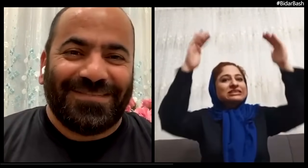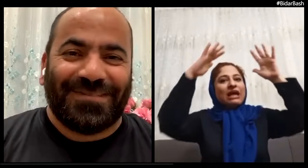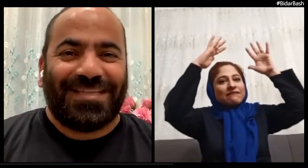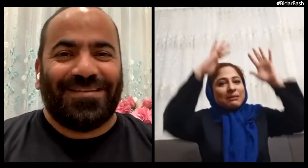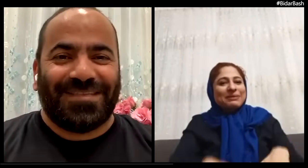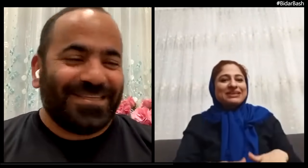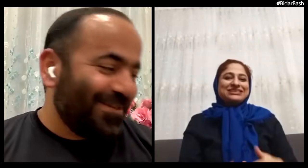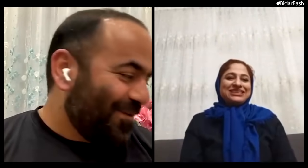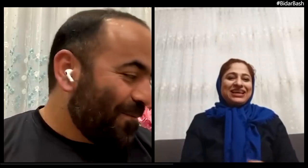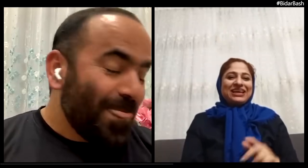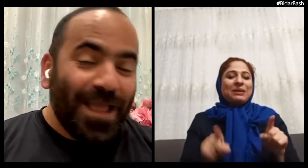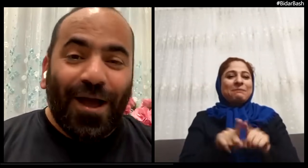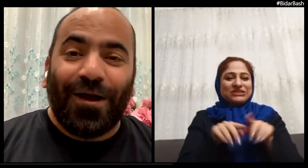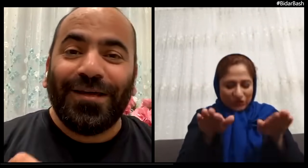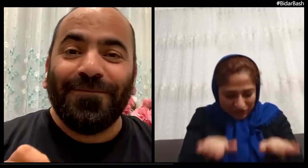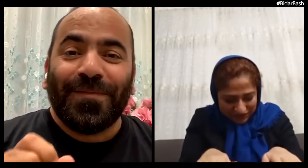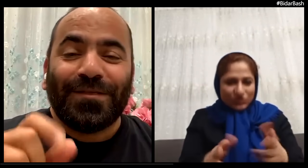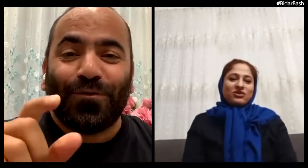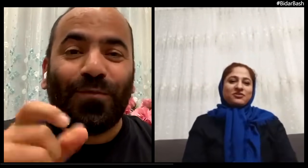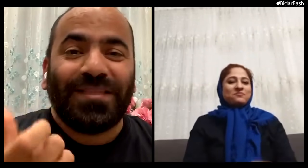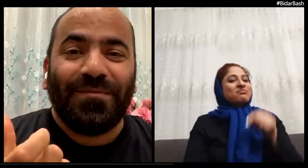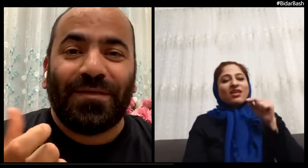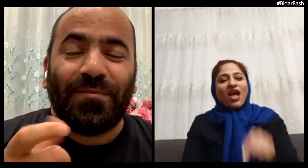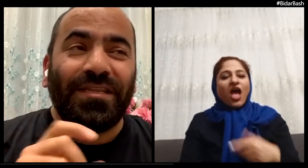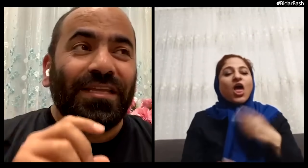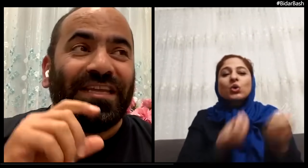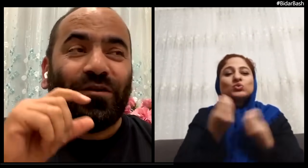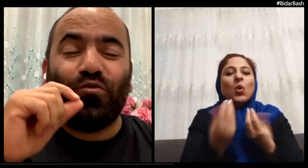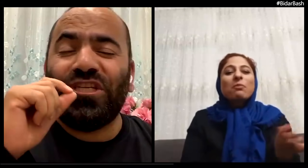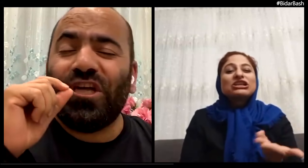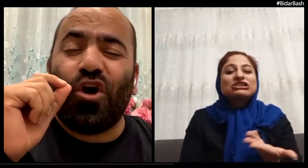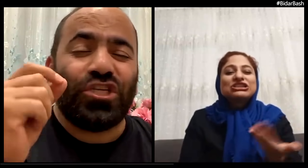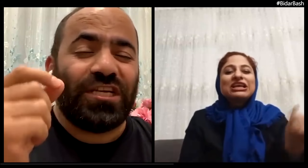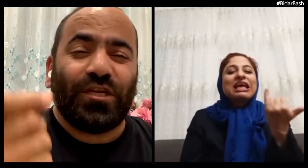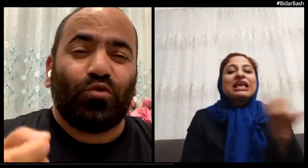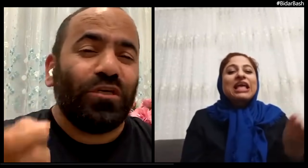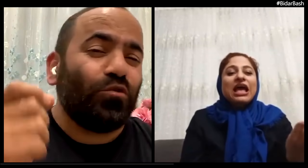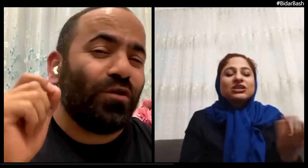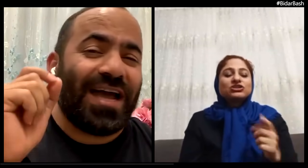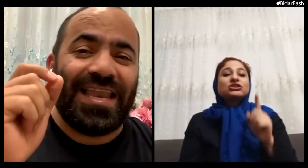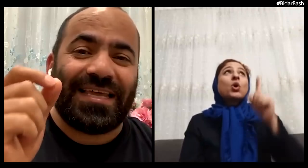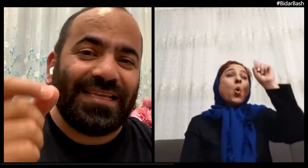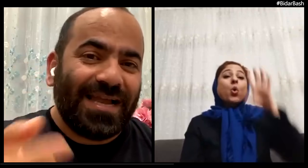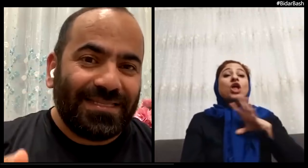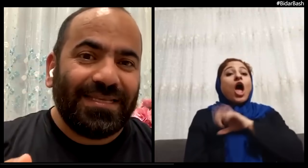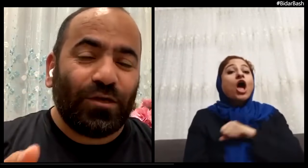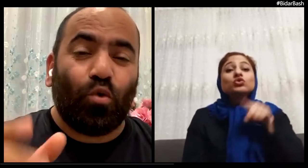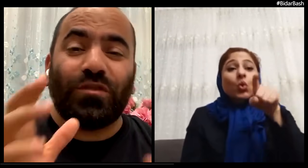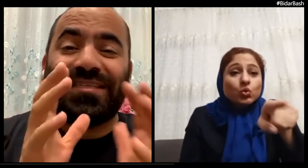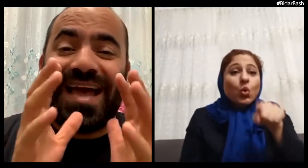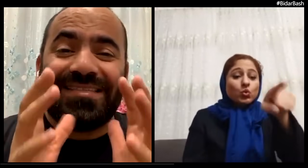شکری چیزی میترسم سجده کنه. حالا صحبت هم اینه، ببین اونی که عاشق توه تو رو خلق